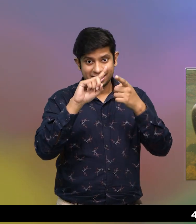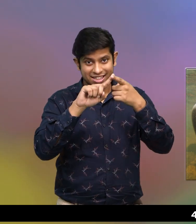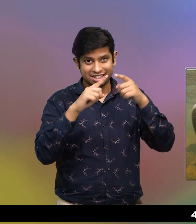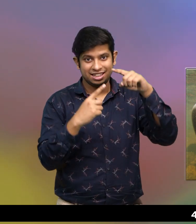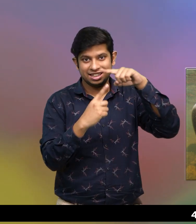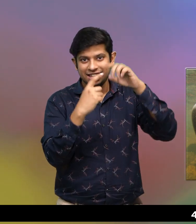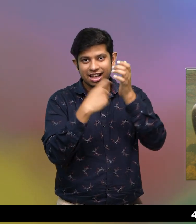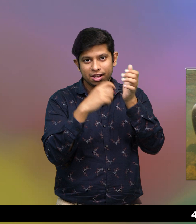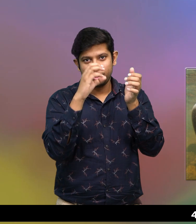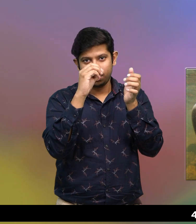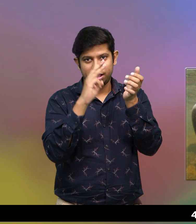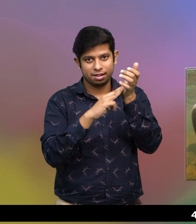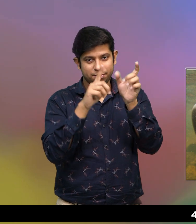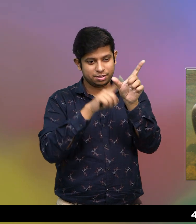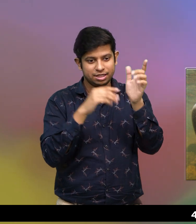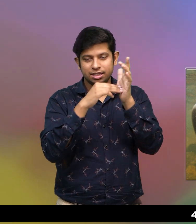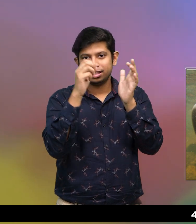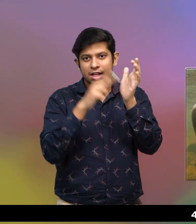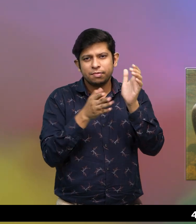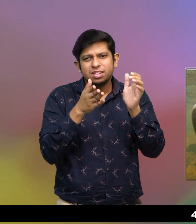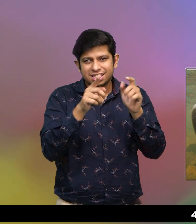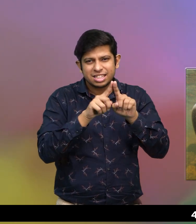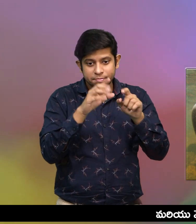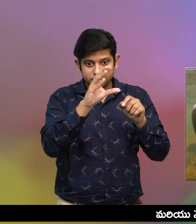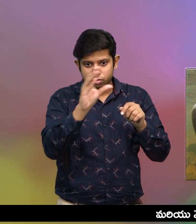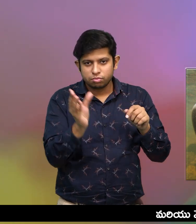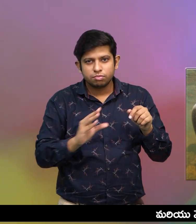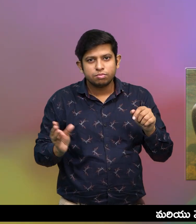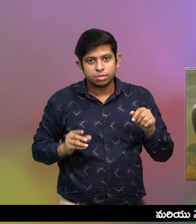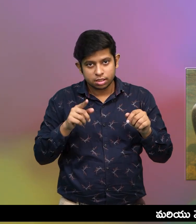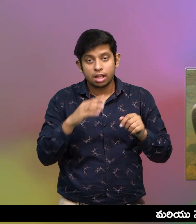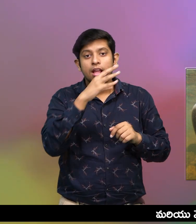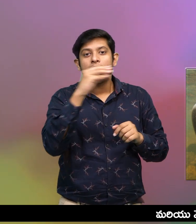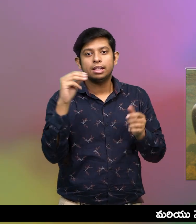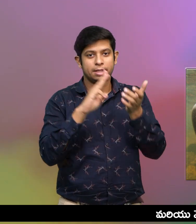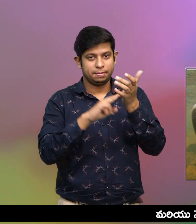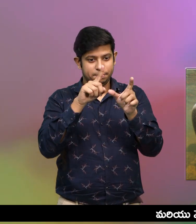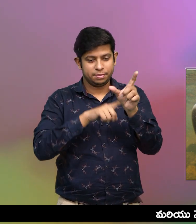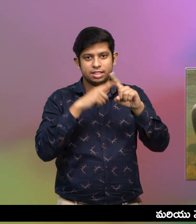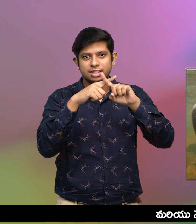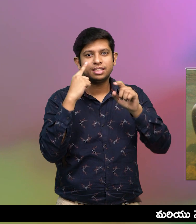4. పెట్రోమిజోన్, లాంప్రే మరియు మిక్సిన్ హ్యాగ్ఫిష్